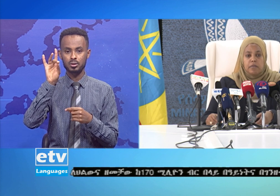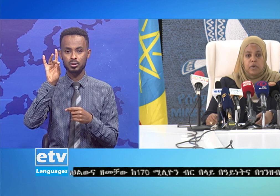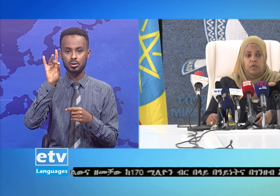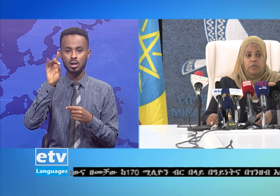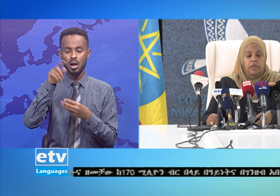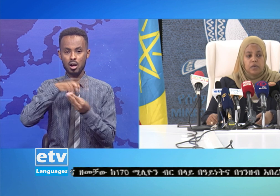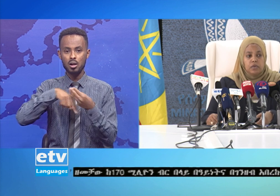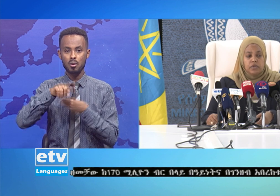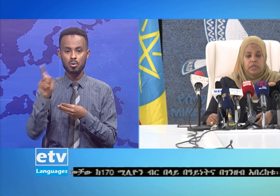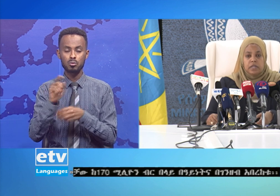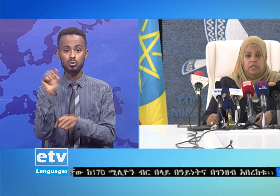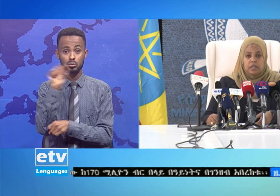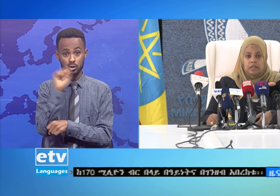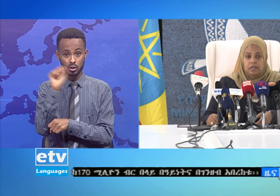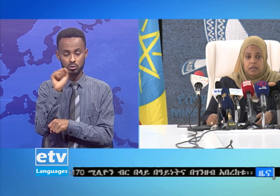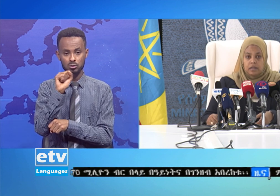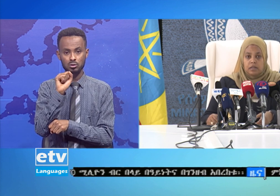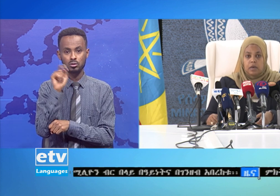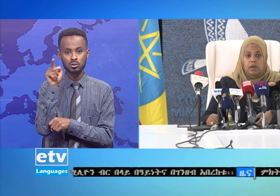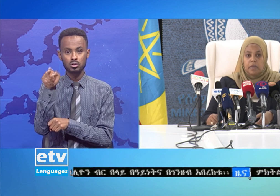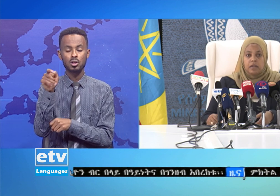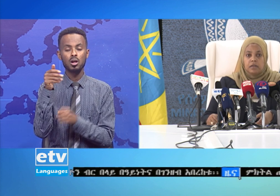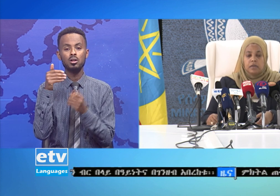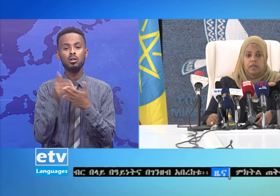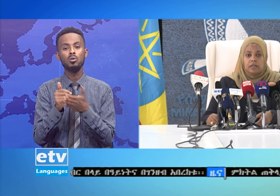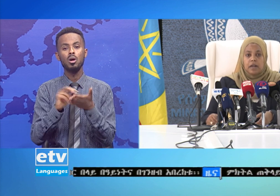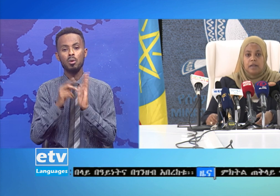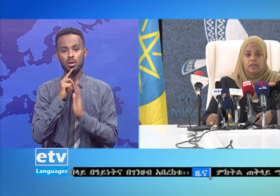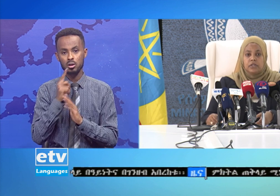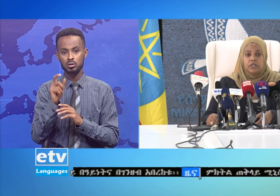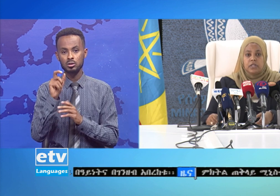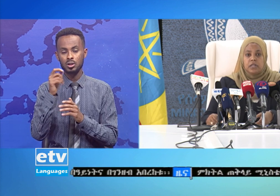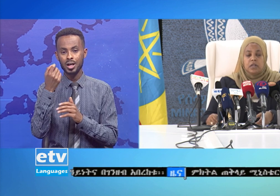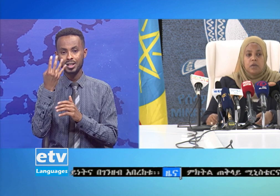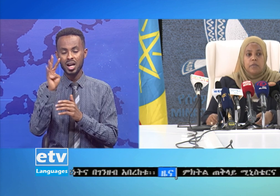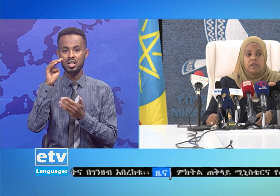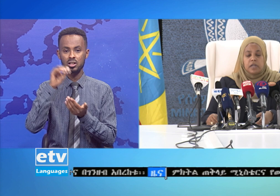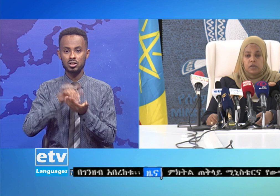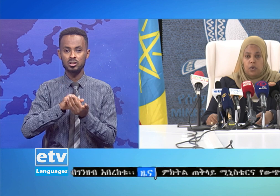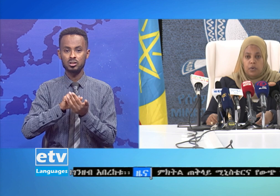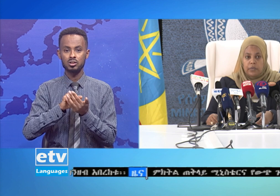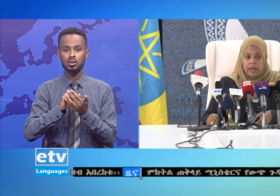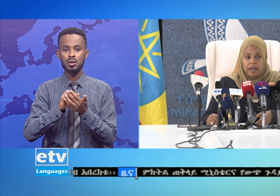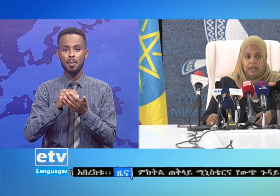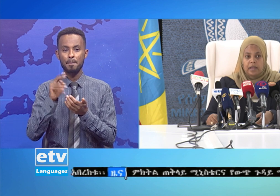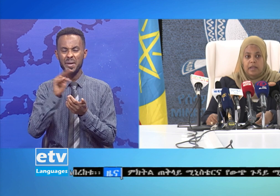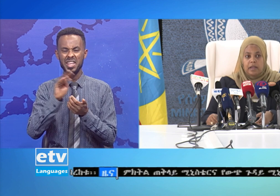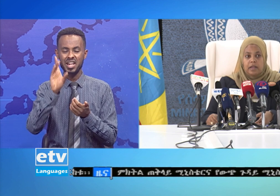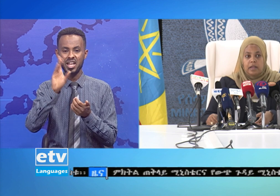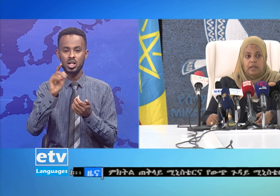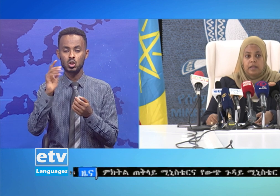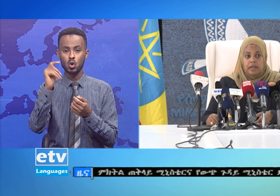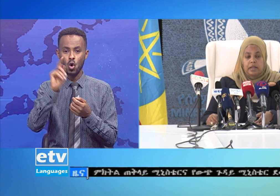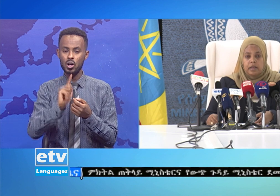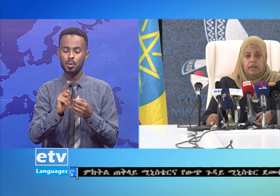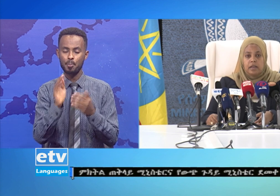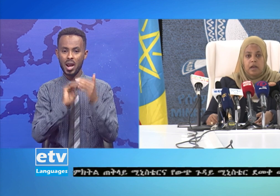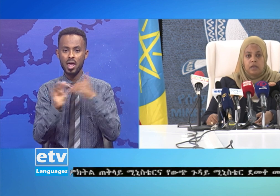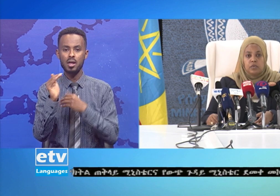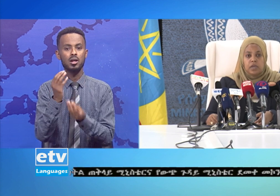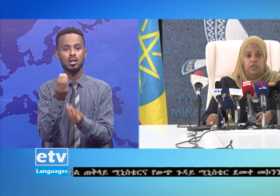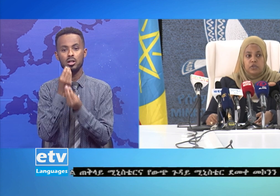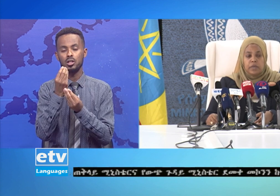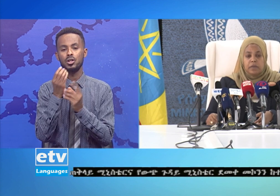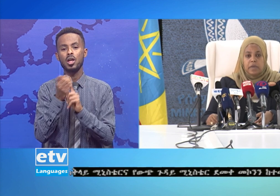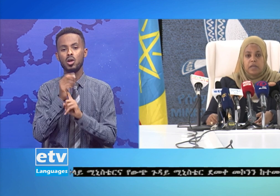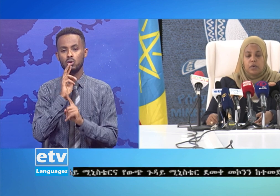ገደማ የሚሆኑ መኪኖች እዛ ደርሰዋል ማለት ነው። ከ14000 ሜትሪክ ቶን በላይ እህል